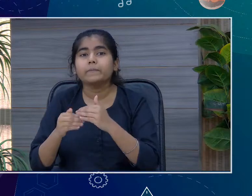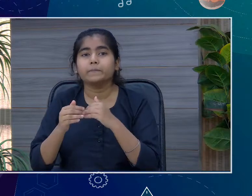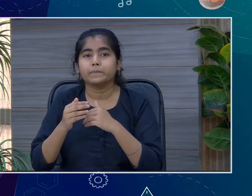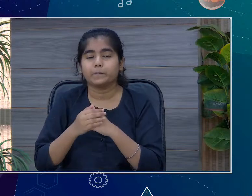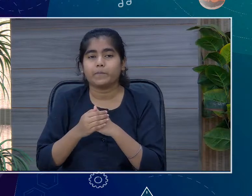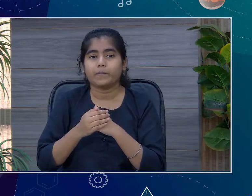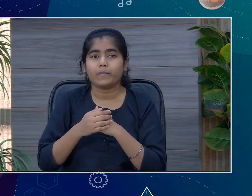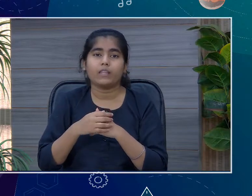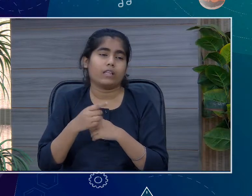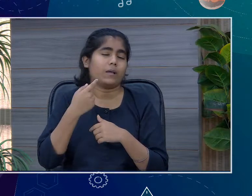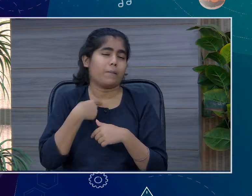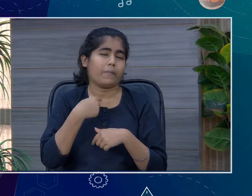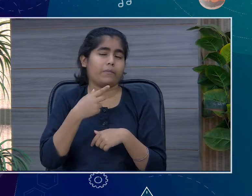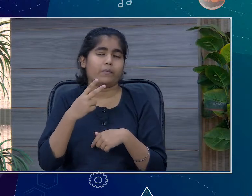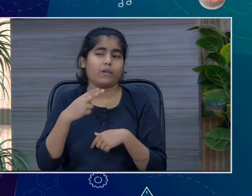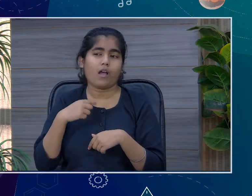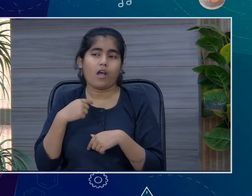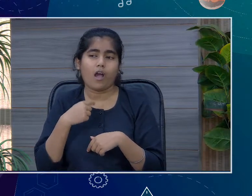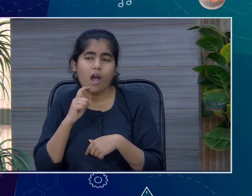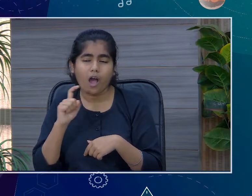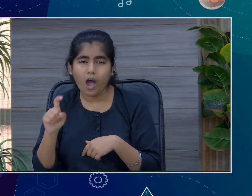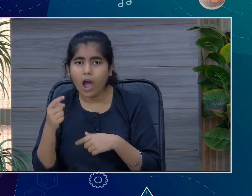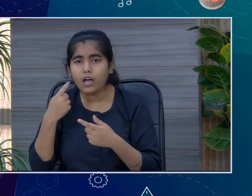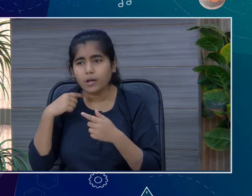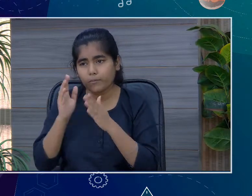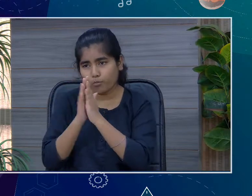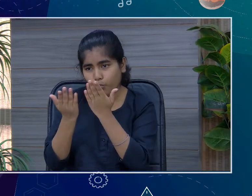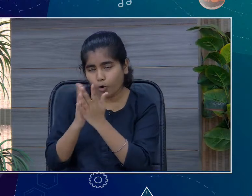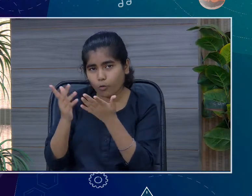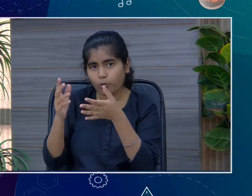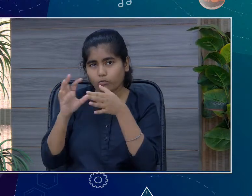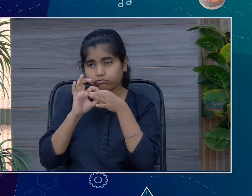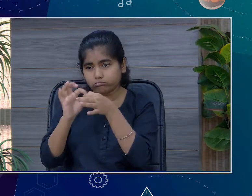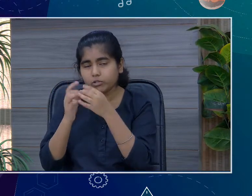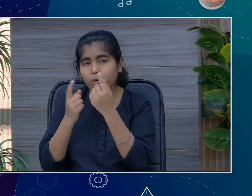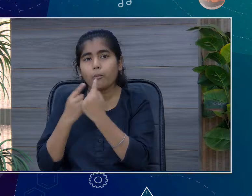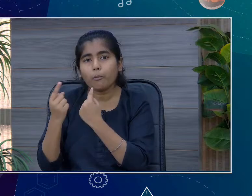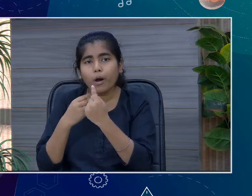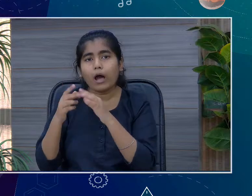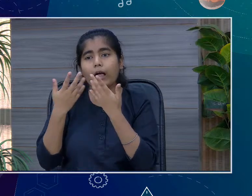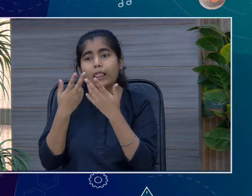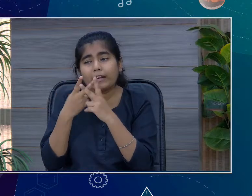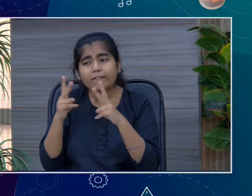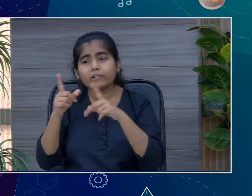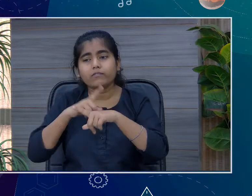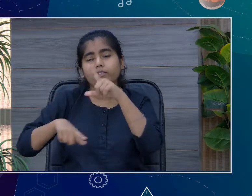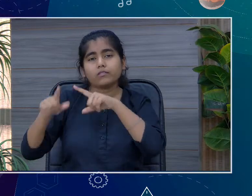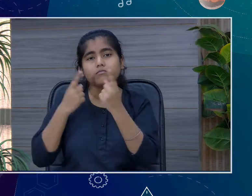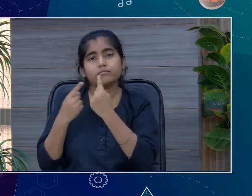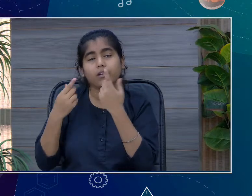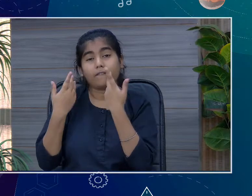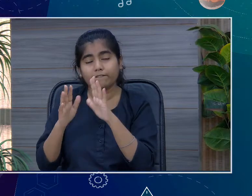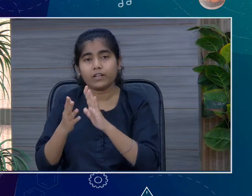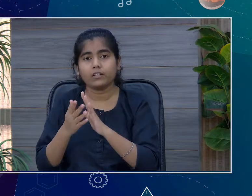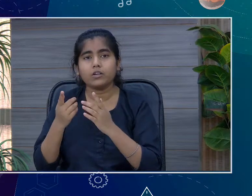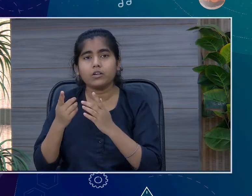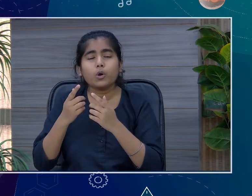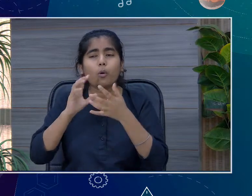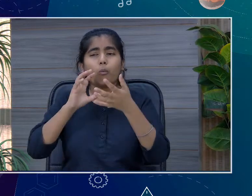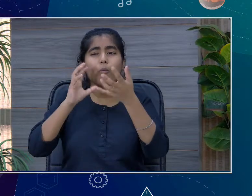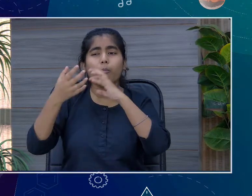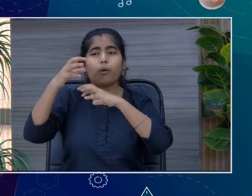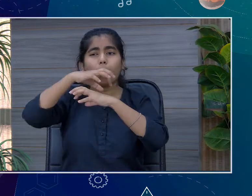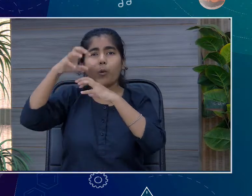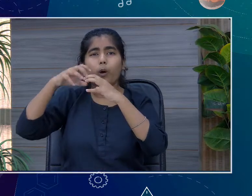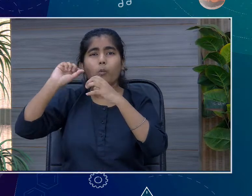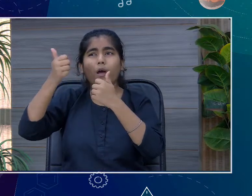डॉक्टर कौशिक, अगर आप हमें ये बताएं कि जो ई टेक्स्ट बुक की हम बात कर रहे थे, जितनी भी लैंग्वेजेस की बात हुई, तो अदर कंट्री में भी क्या ये टेक्स्ट